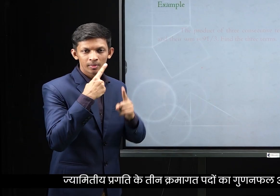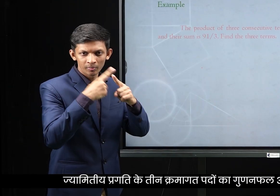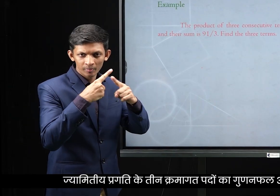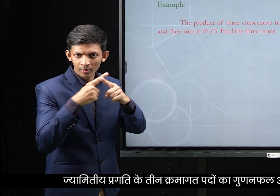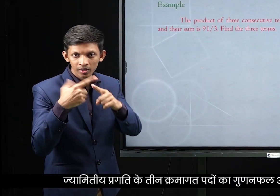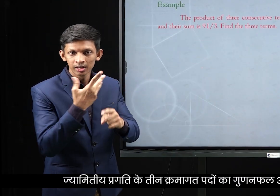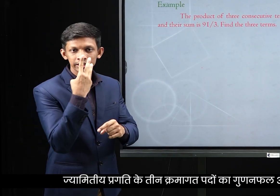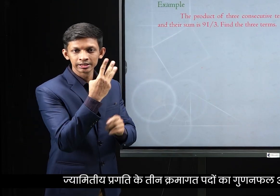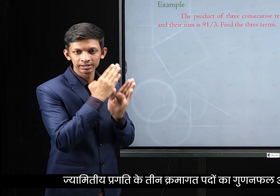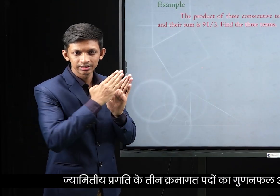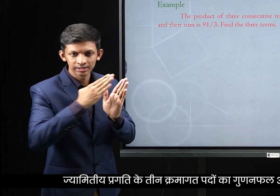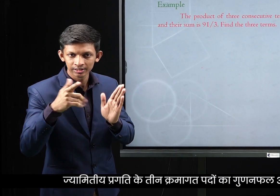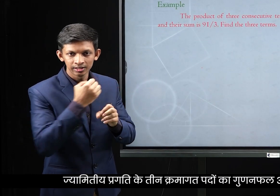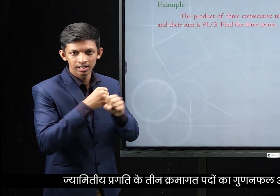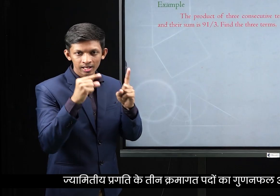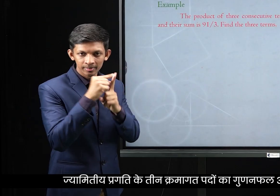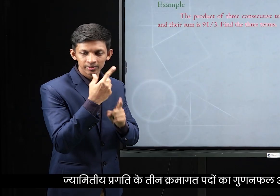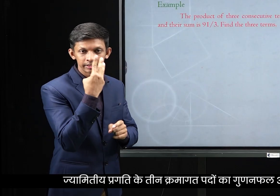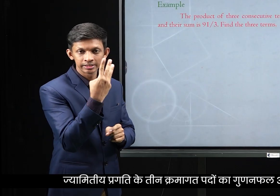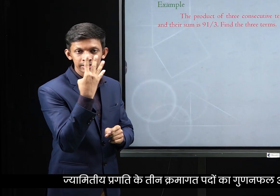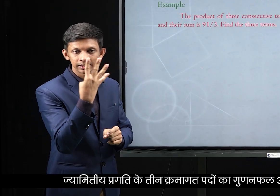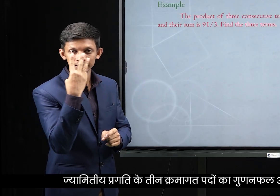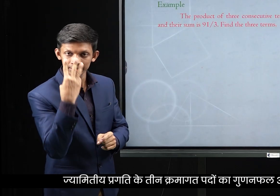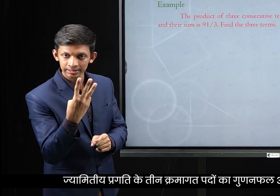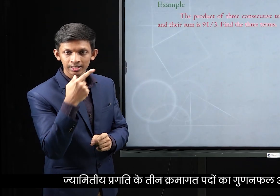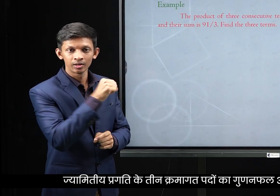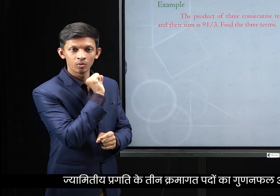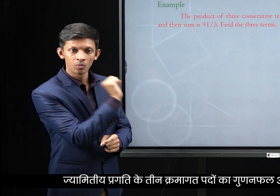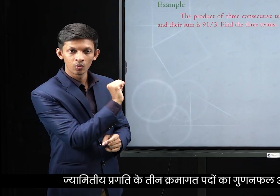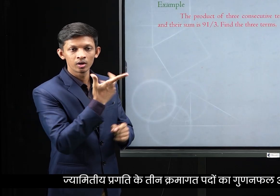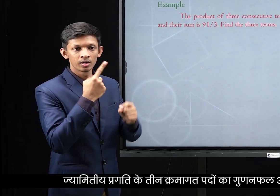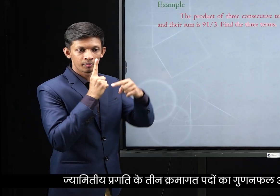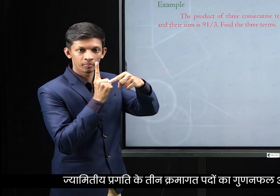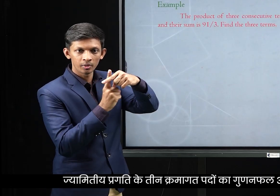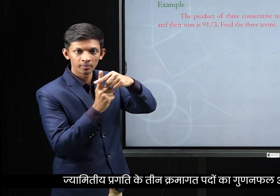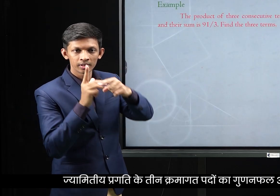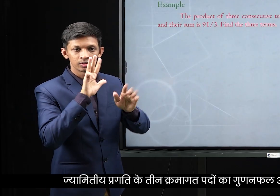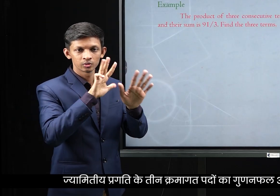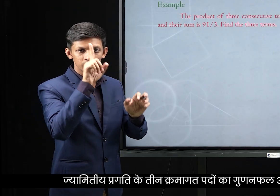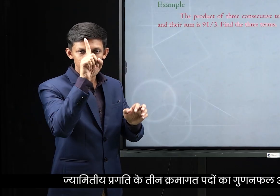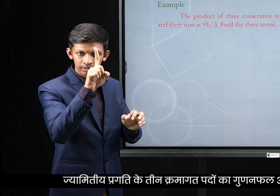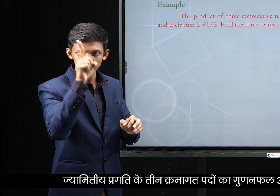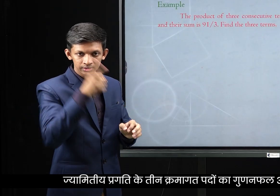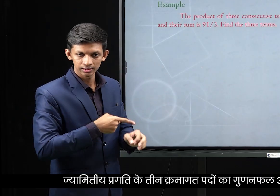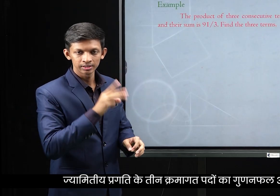ज्यामितीय प्रगति के 3 क्रमगत पदों का गुणनफल 343 है और उनका योग 91/3